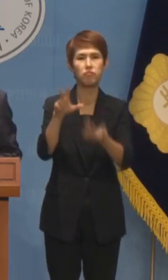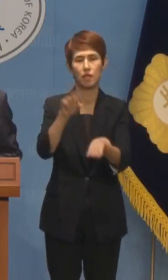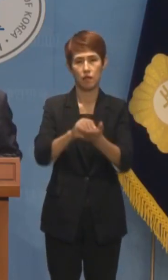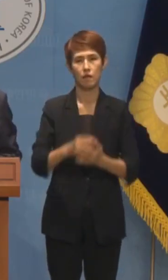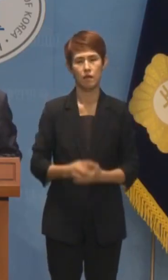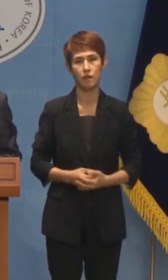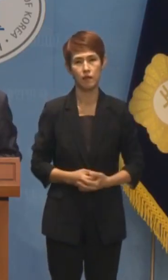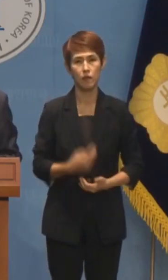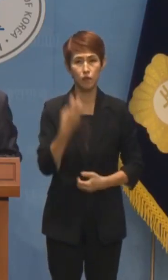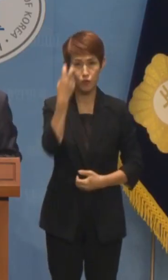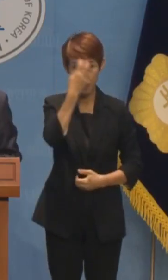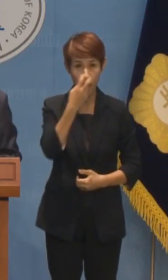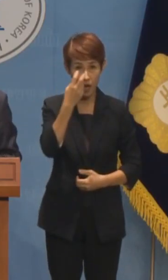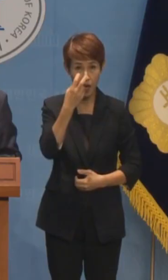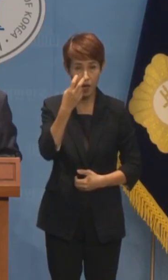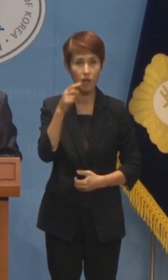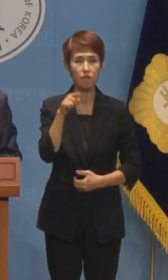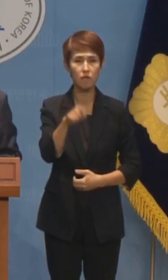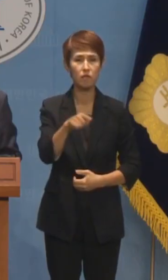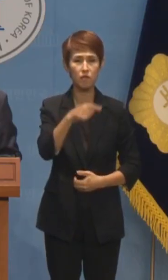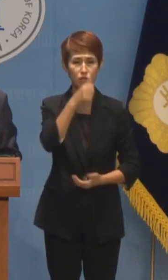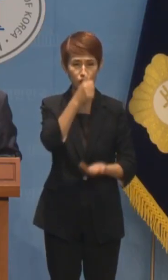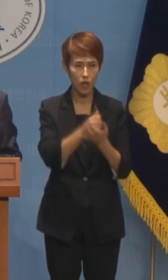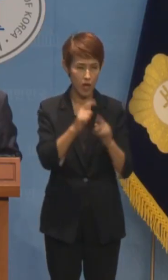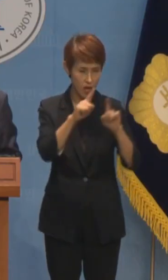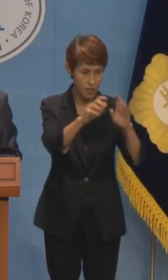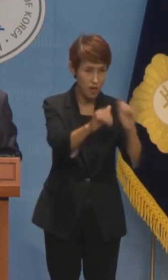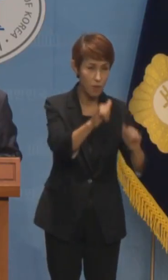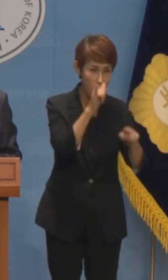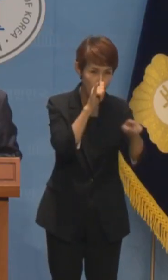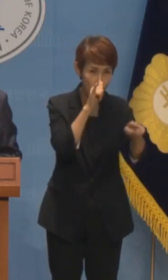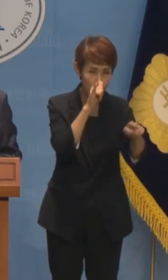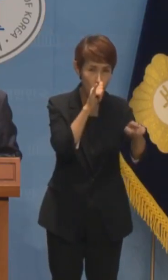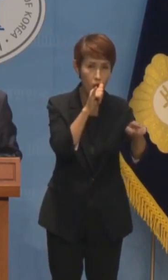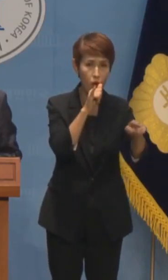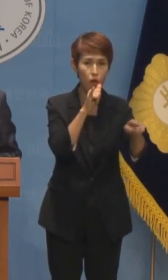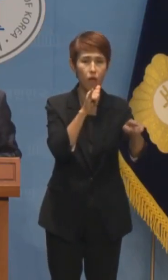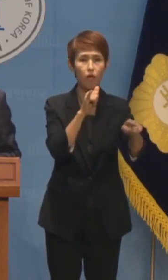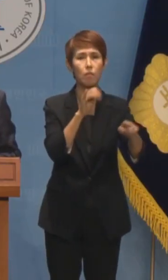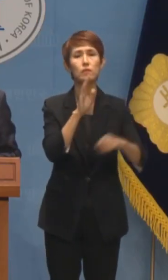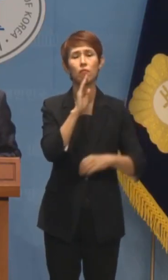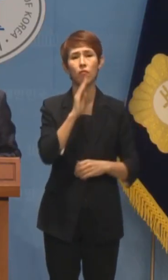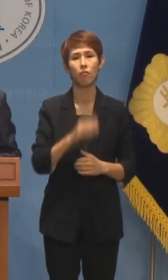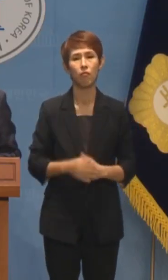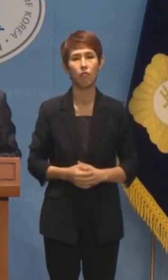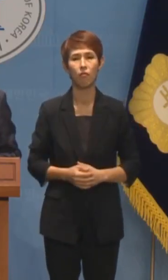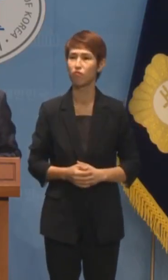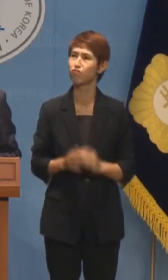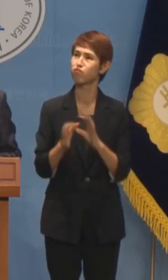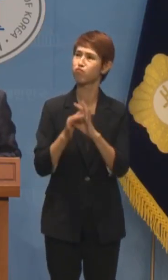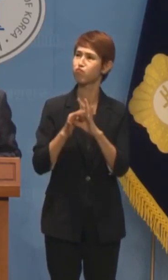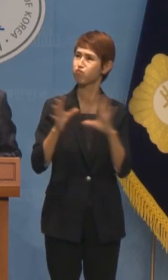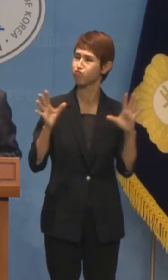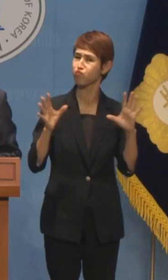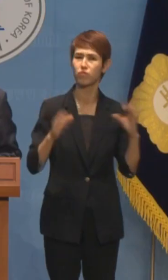모든 수사는 피의자가 있으니 대상이 없는 수사란 있을 수 없다고 해도 아랑곳하지